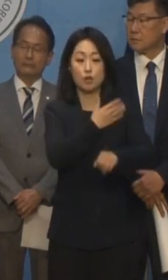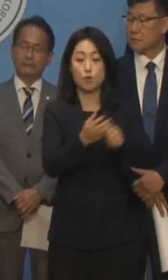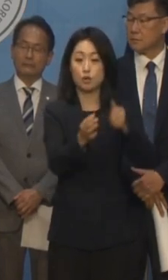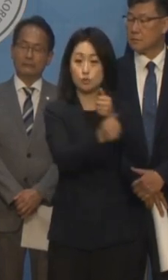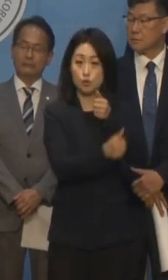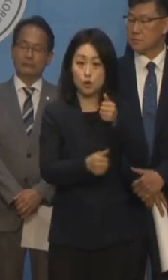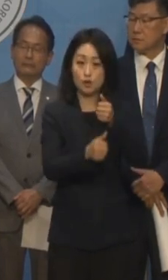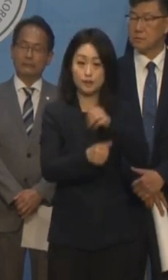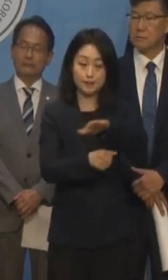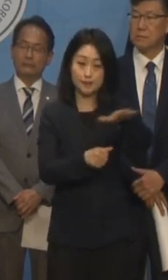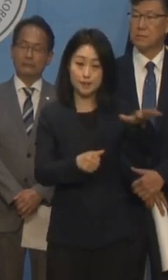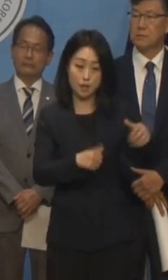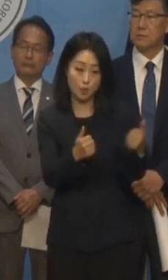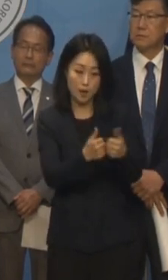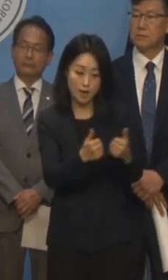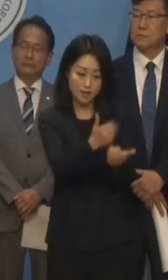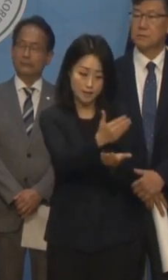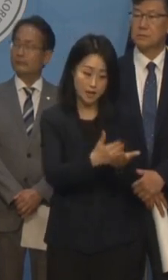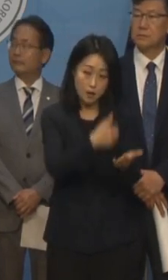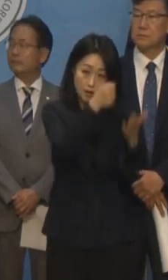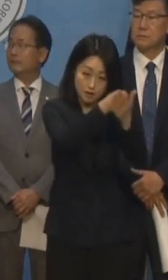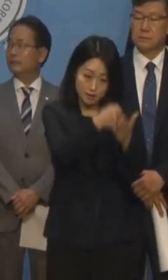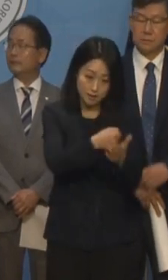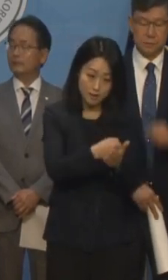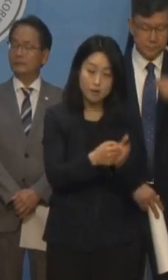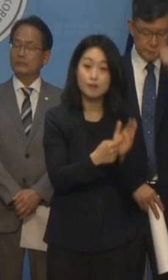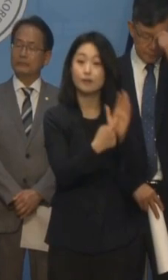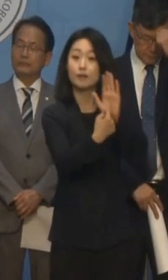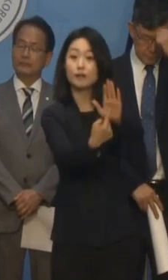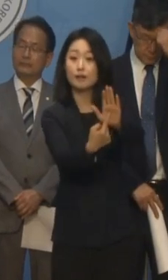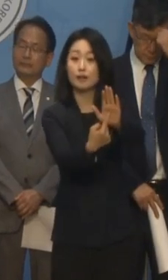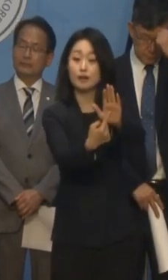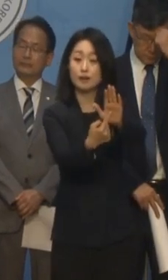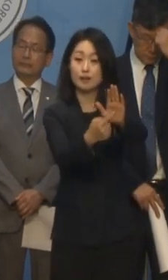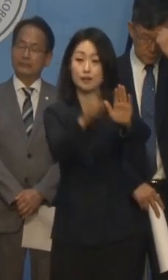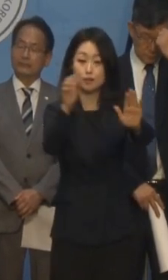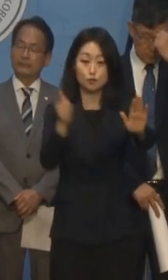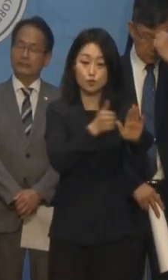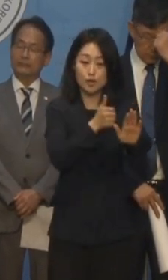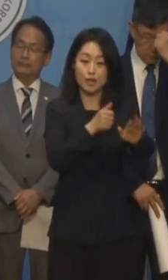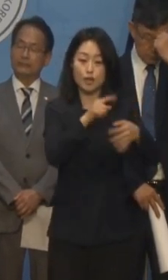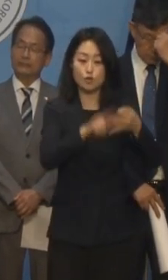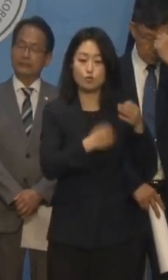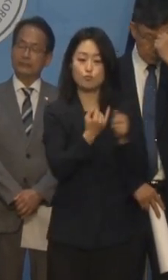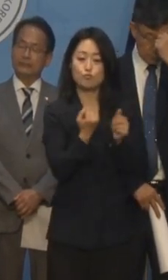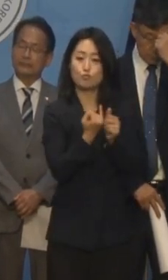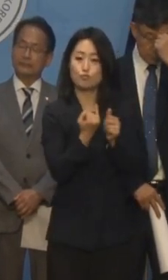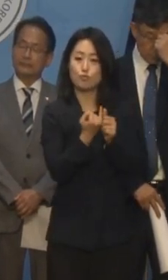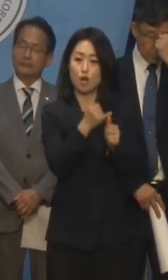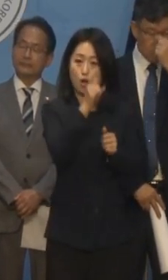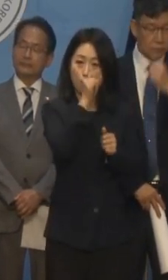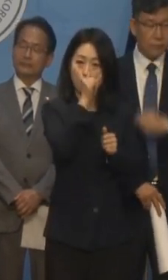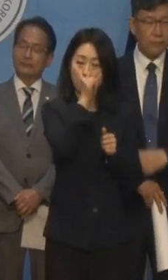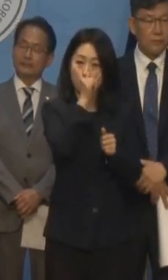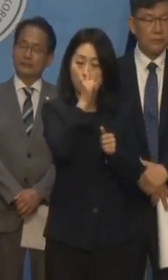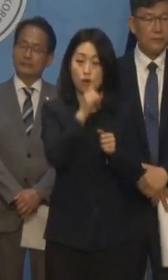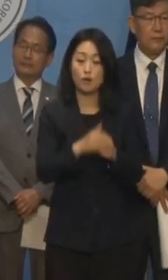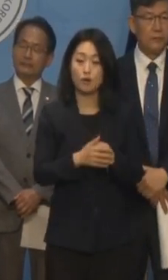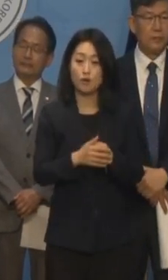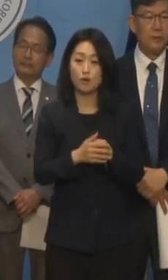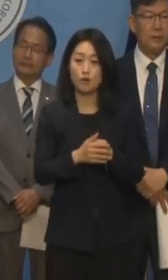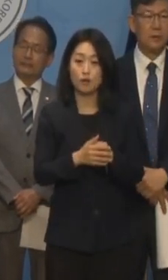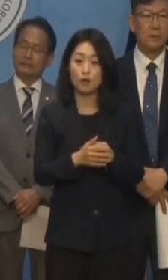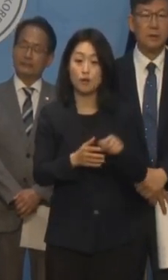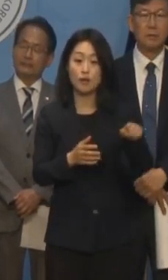전원위 의결을 핑계대며 책임을 부인하려는 것은 정무직 자신들의 부끄러운 정권의